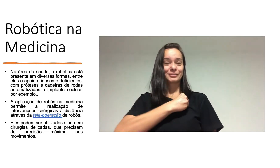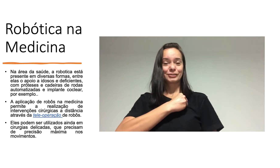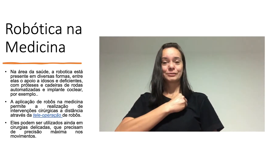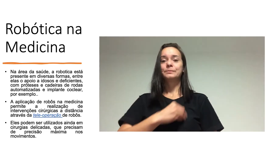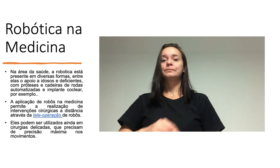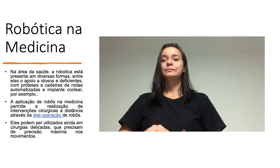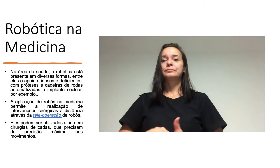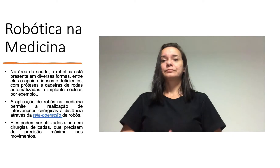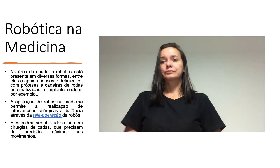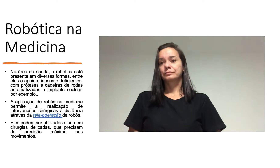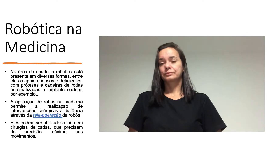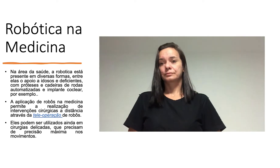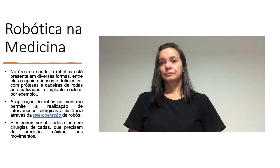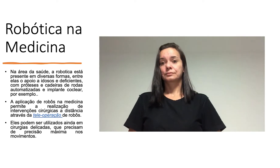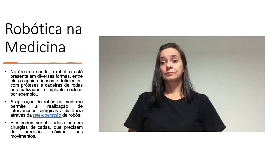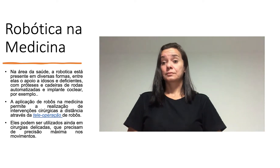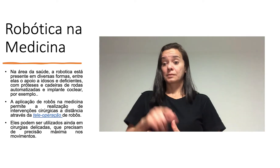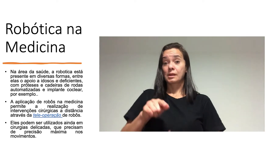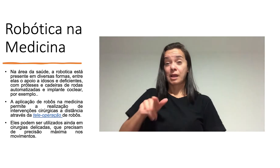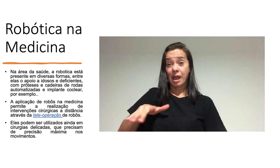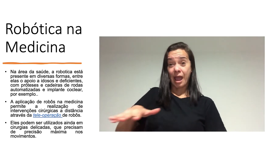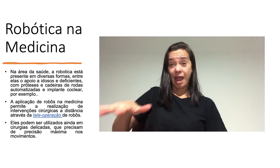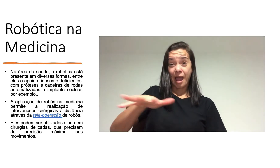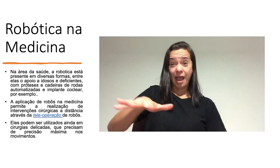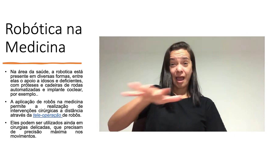Robótica na medicina.